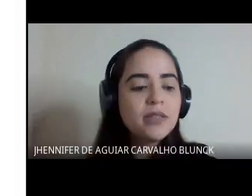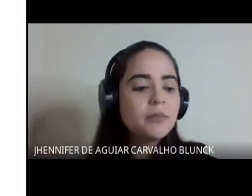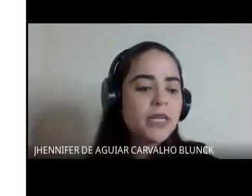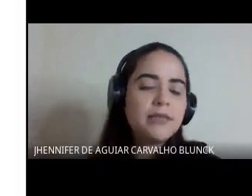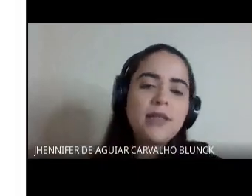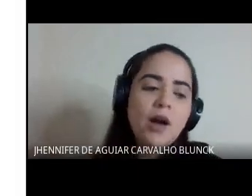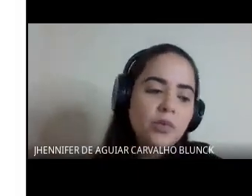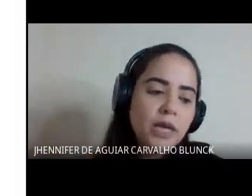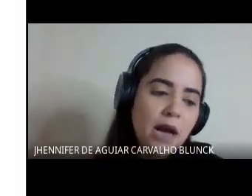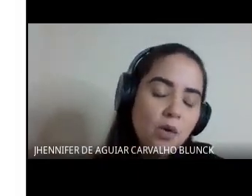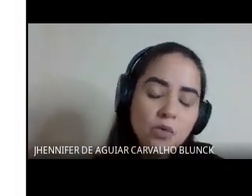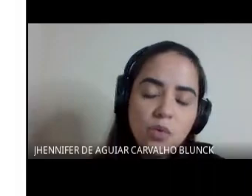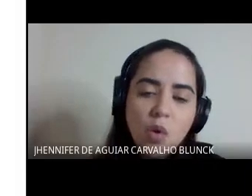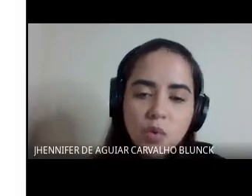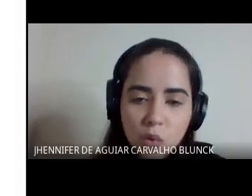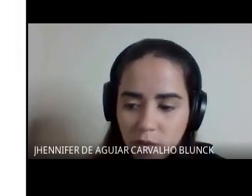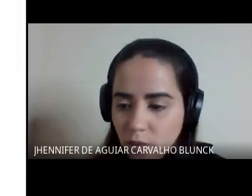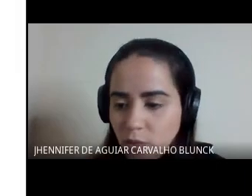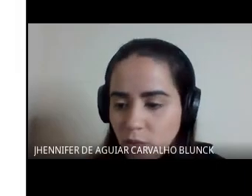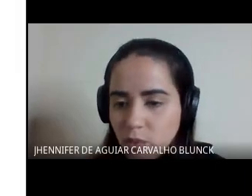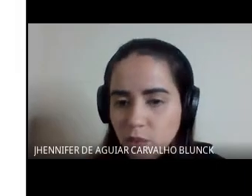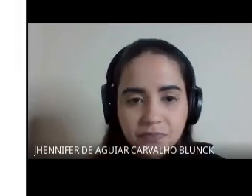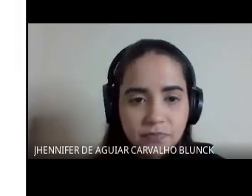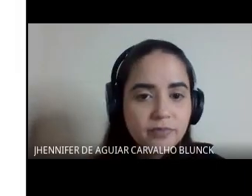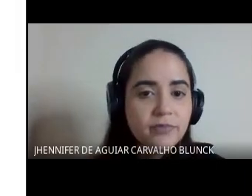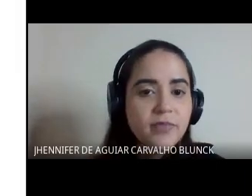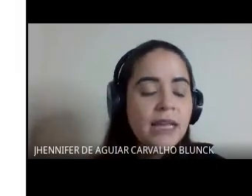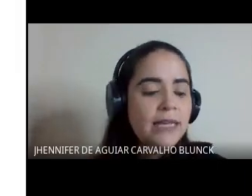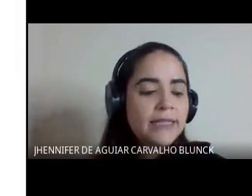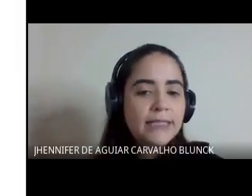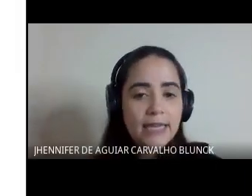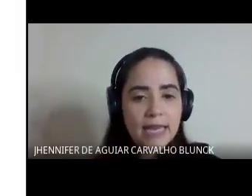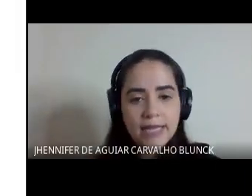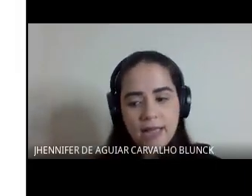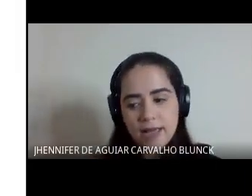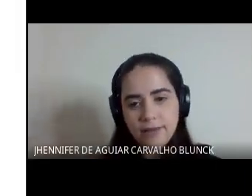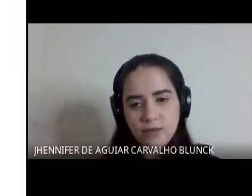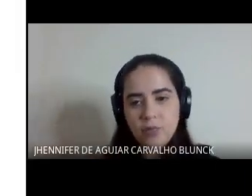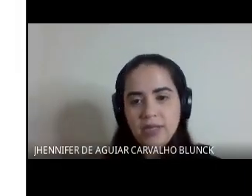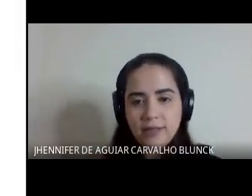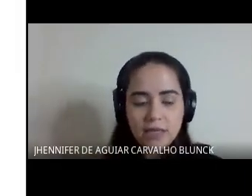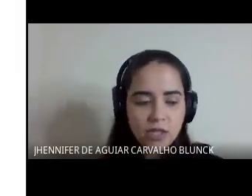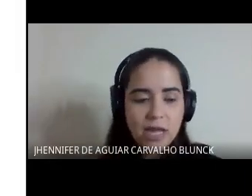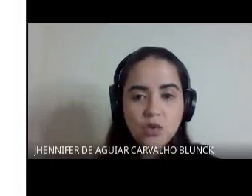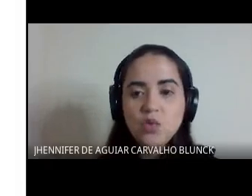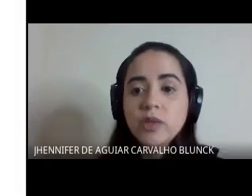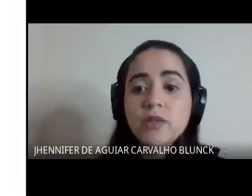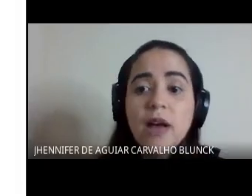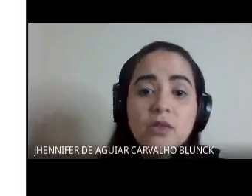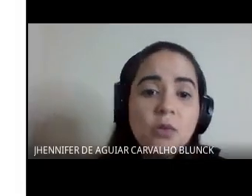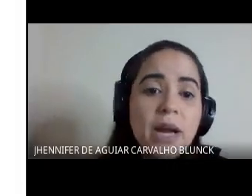A próxima questão, que é do outro conteúdo, que é sobre as